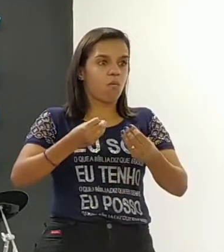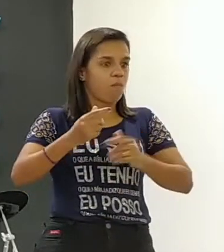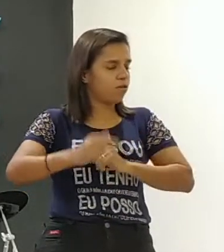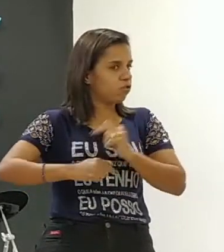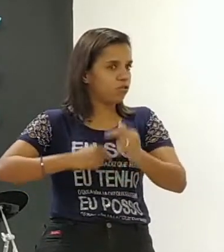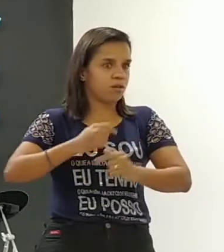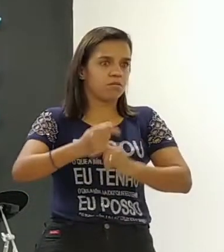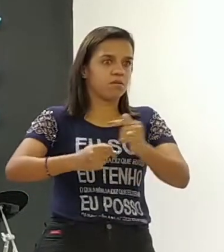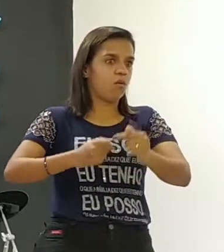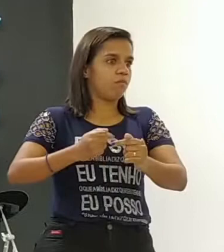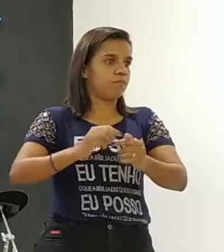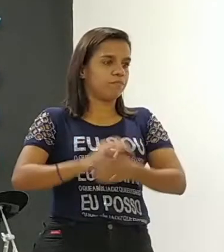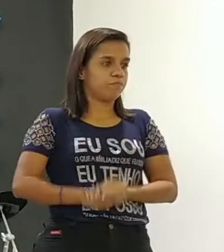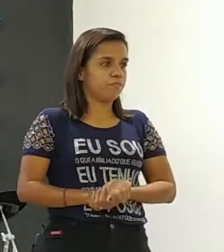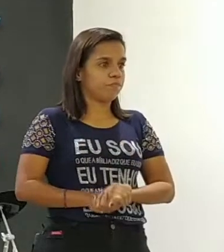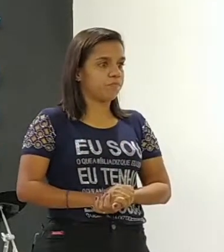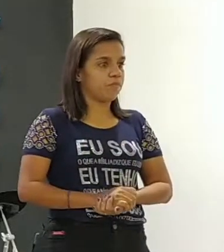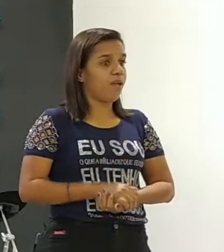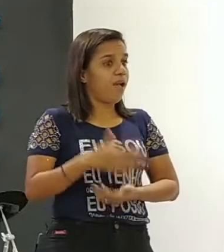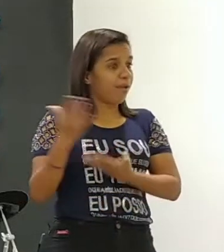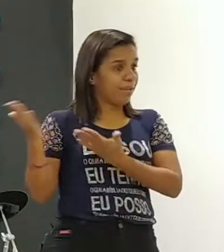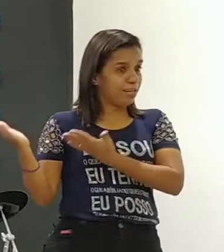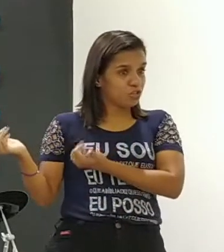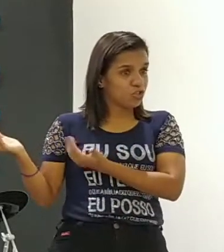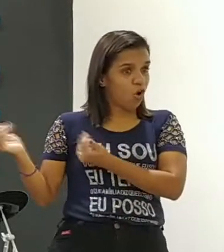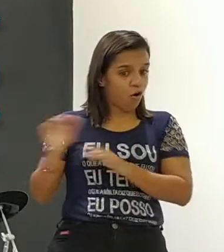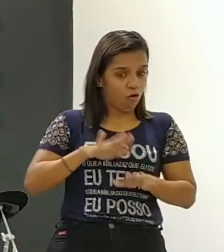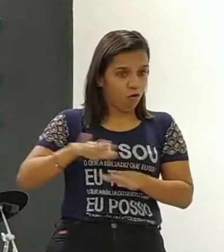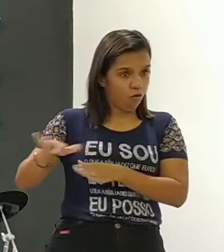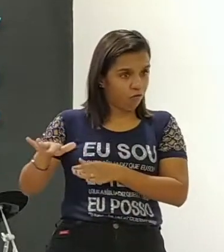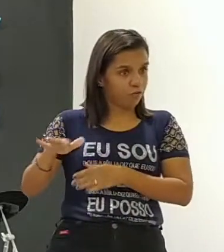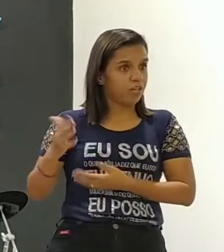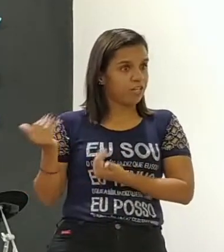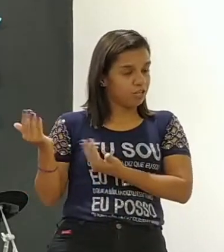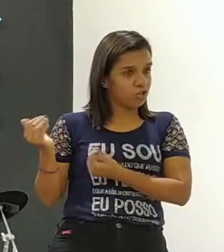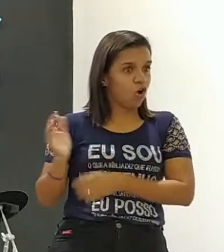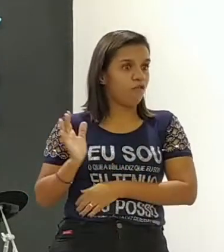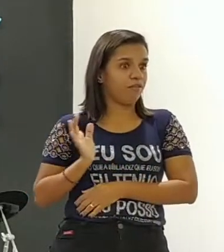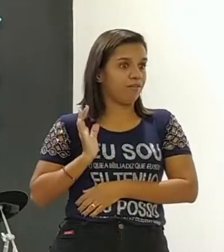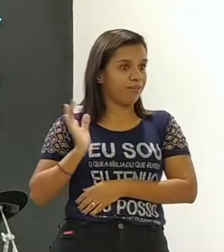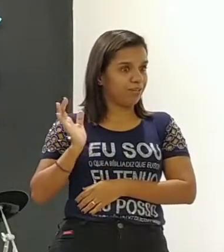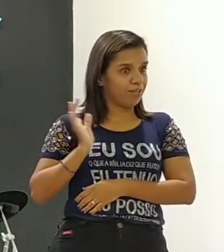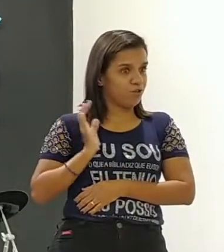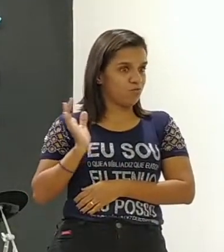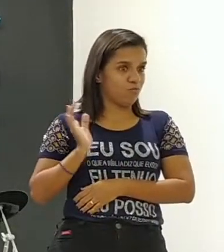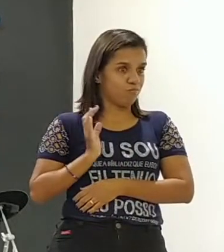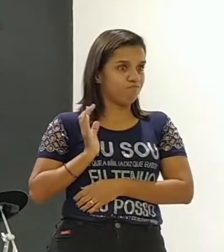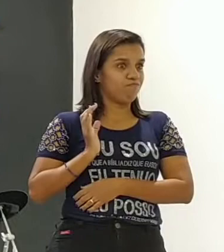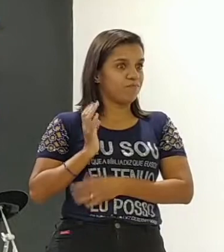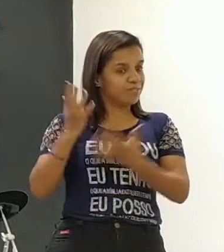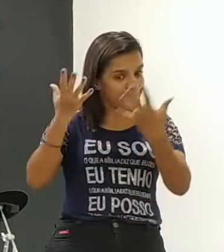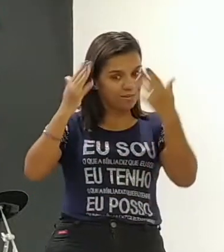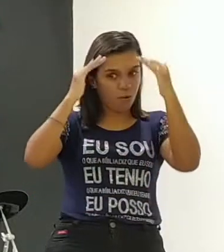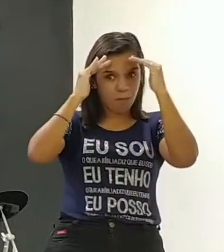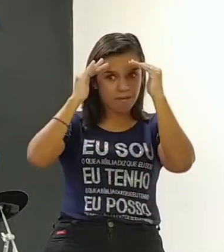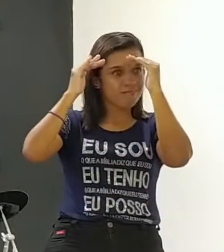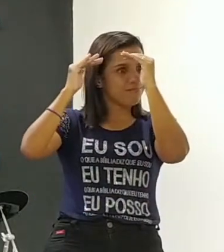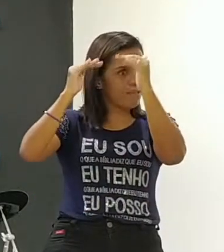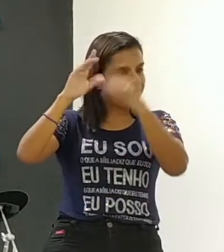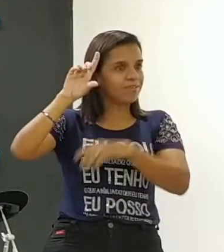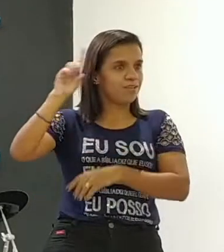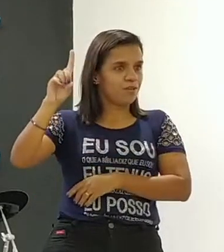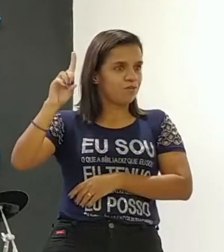Se aquele jovem, creio eu, que aquele jovem pega e faz aquilo que o Senhor falou, ele teria muito mais riqueza do que ele